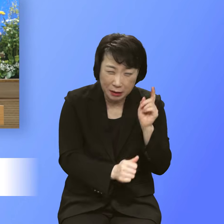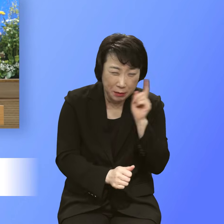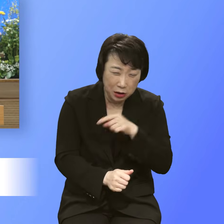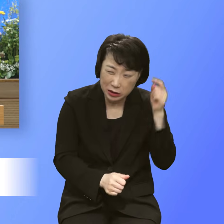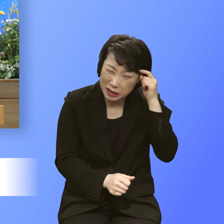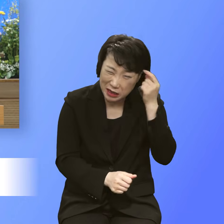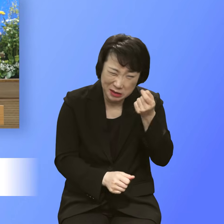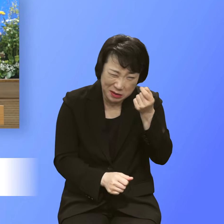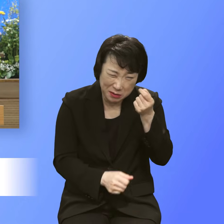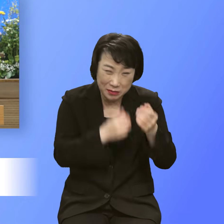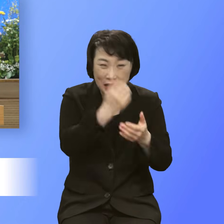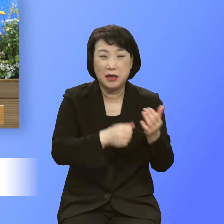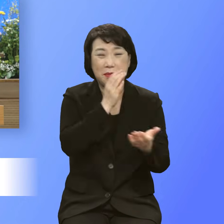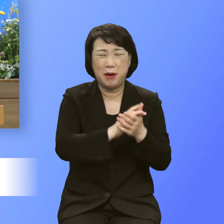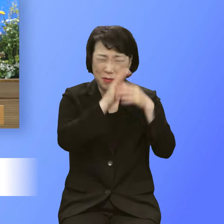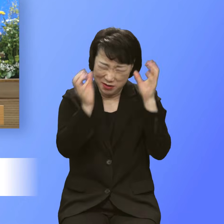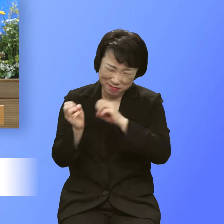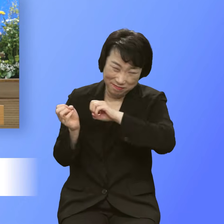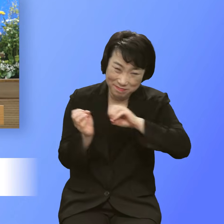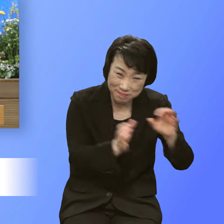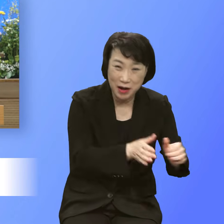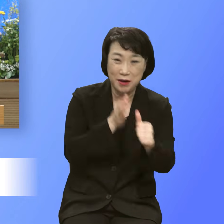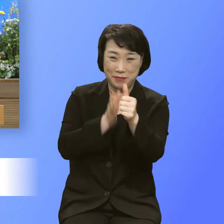못된 생각을 소멸시켜라 이게.